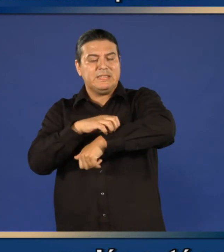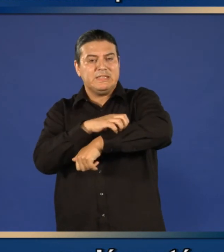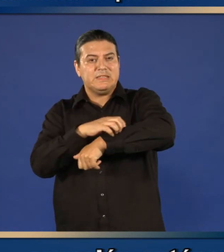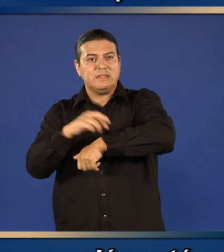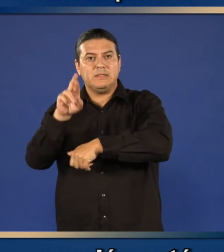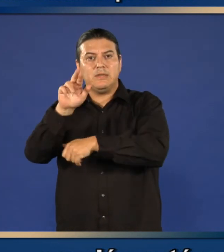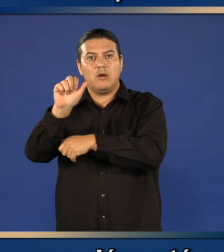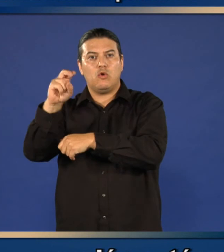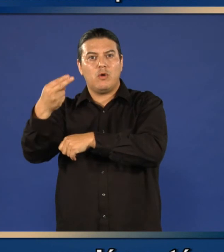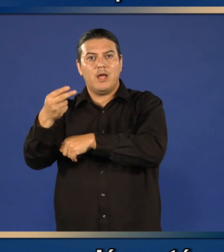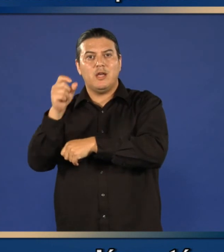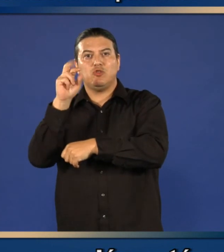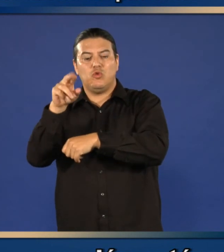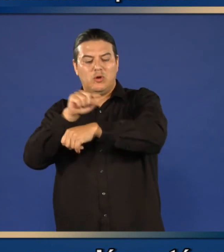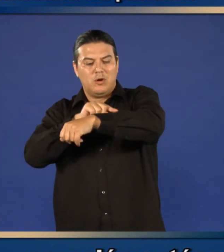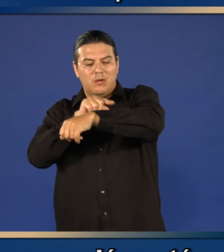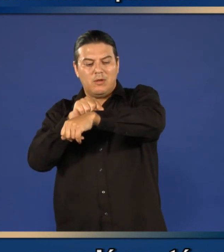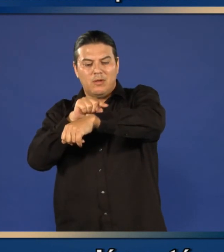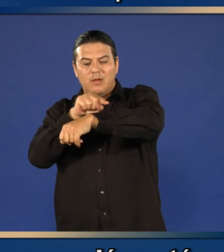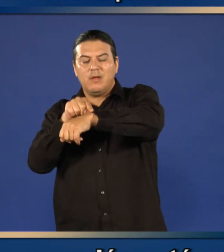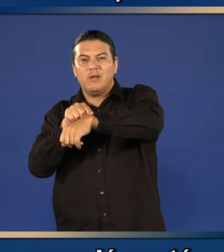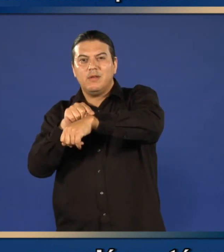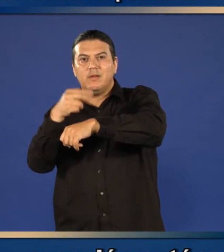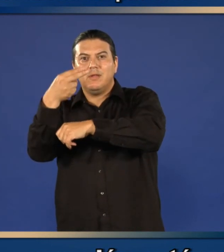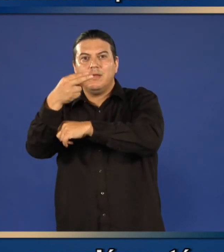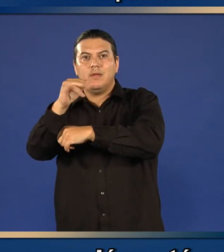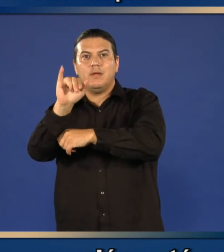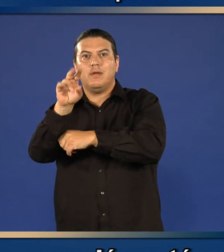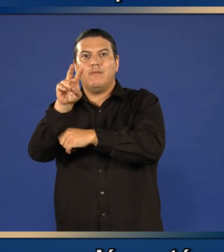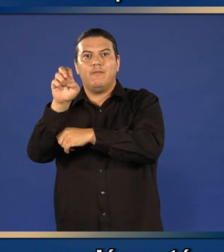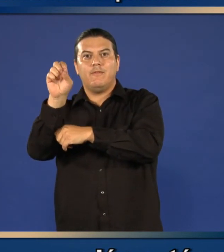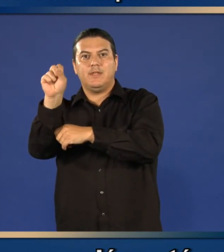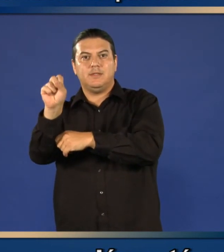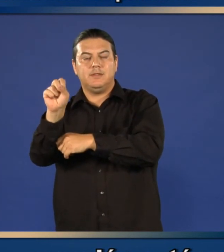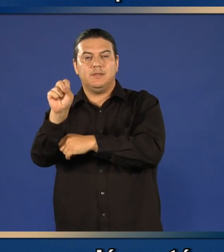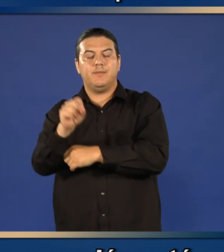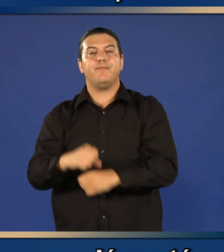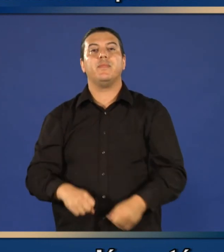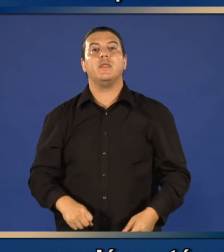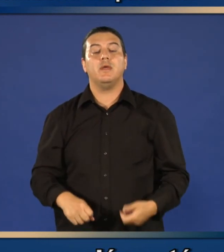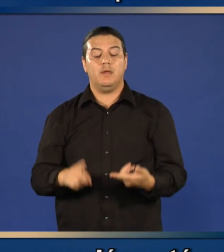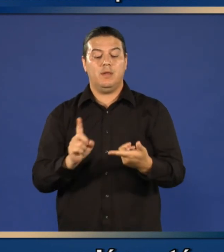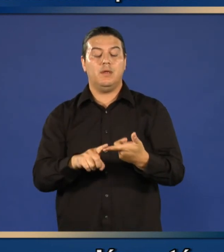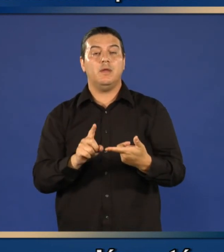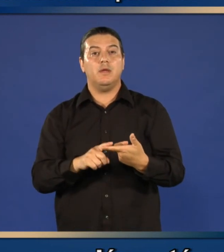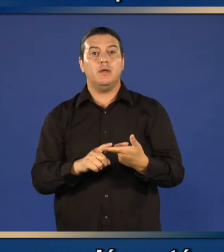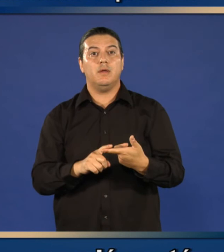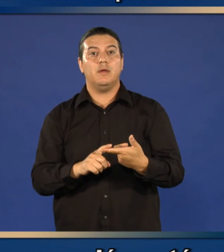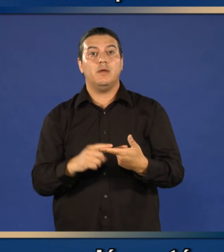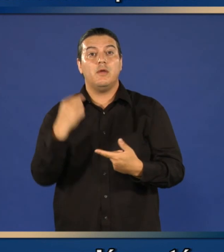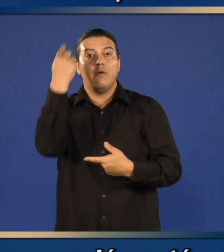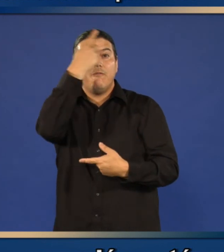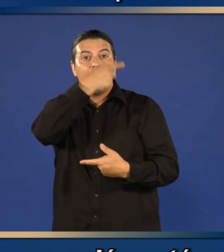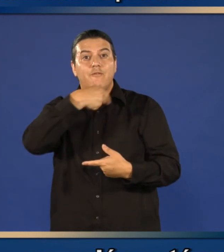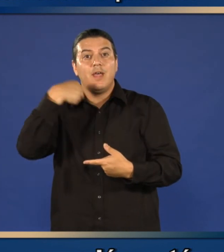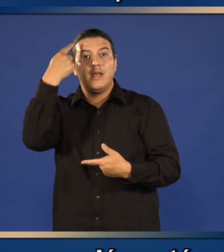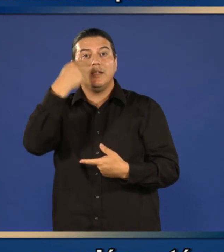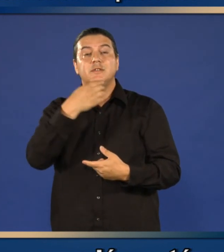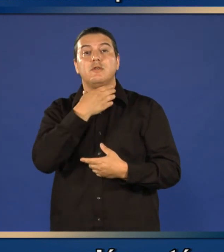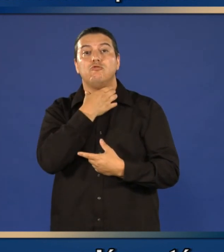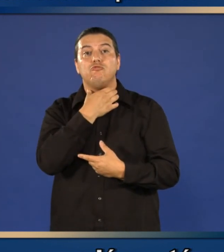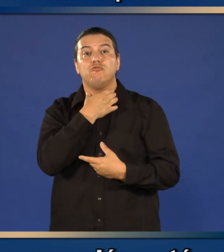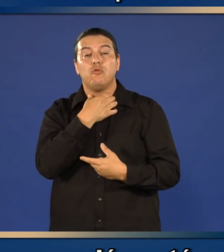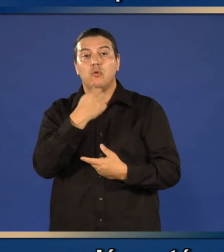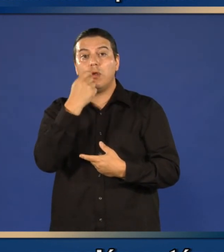erupción cutánea o útica arias convulsiones hinchazón de cara